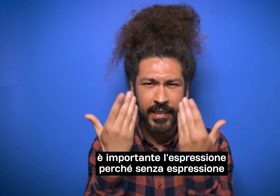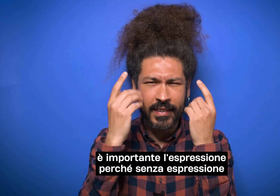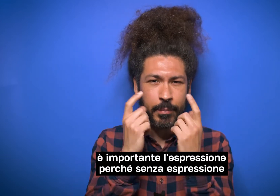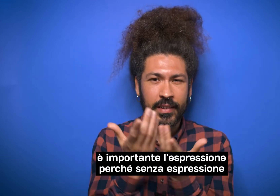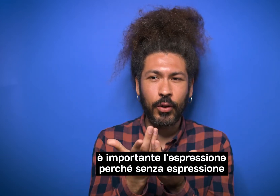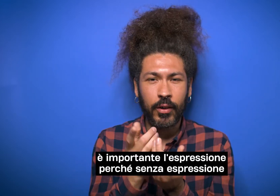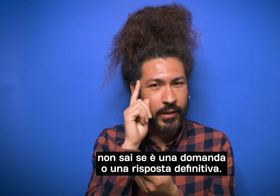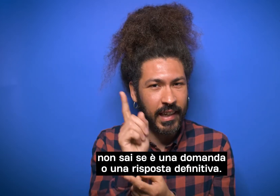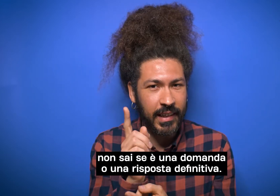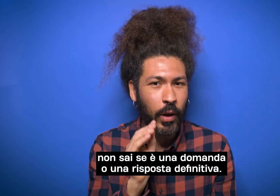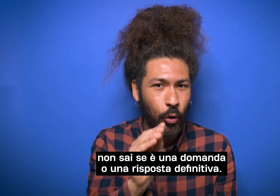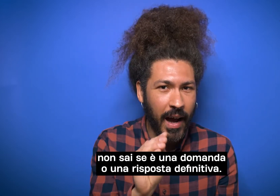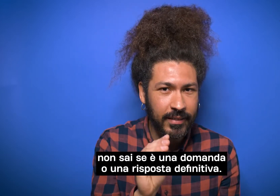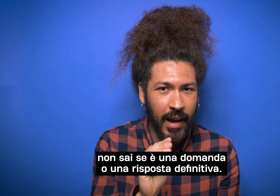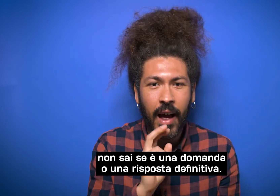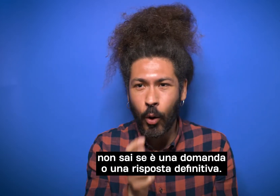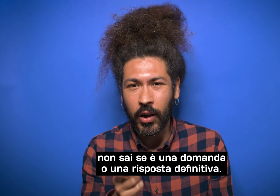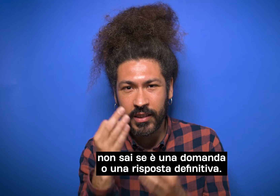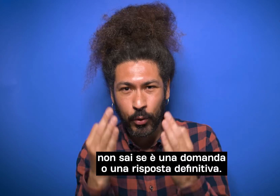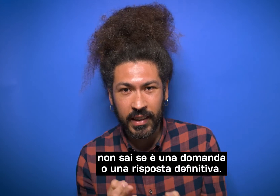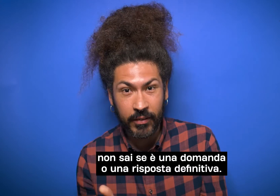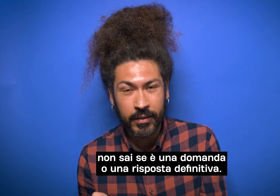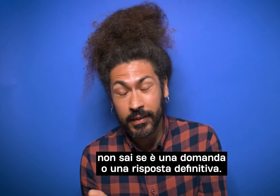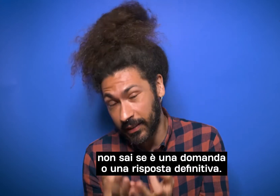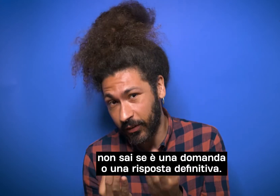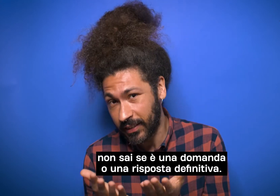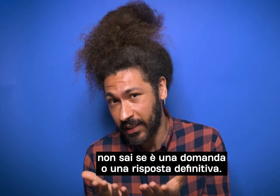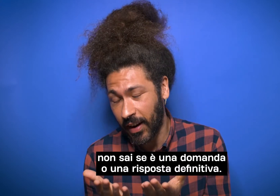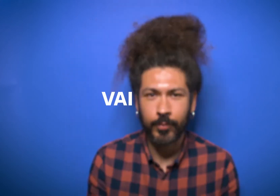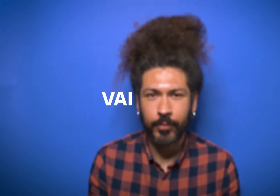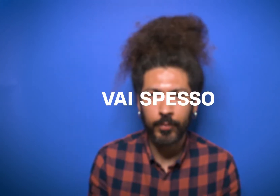senza espressione non sai se è una domanda o una risposta definitiva.